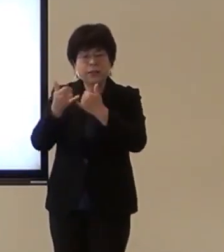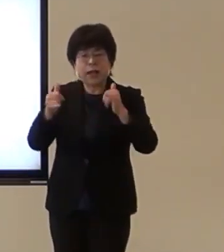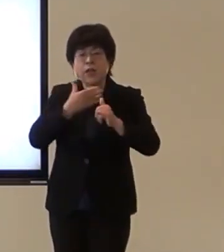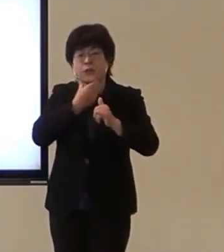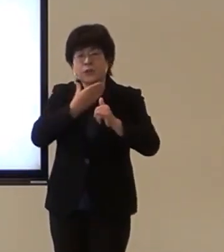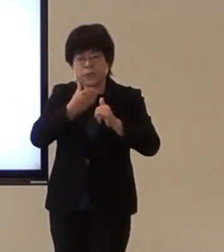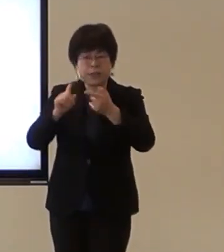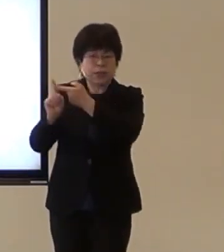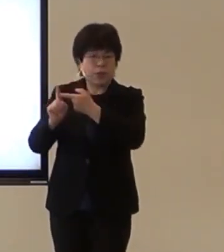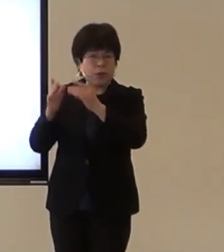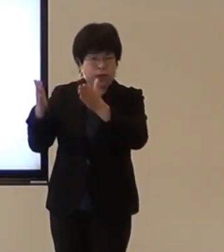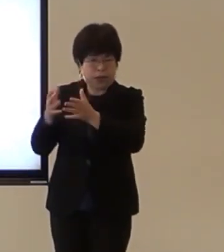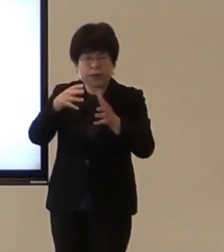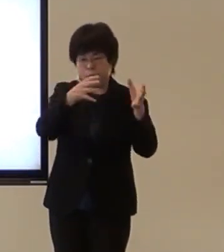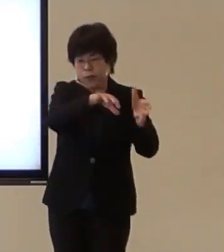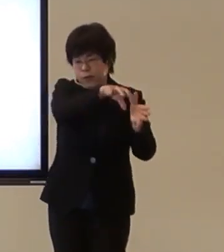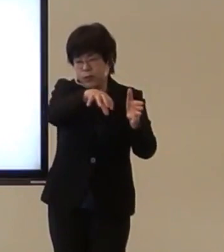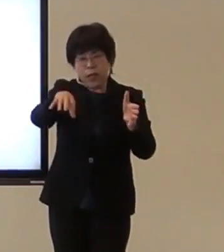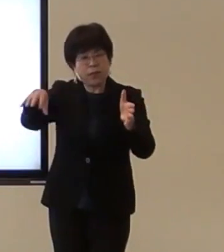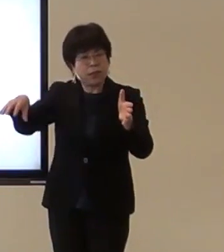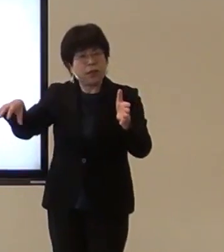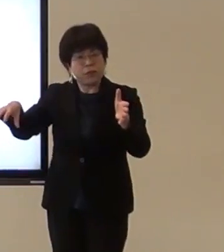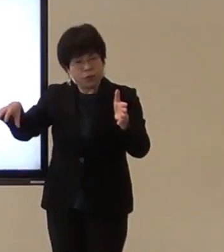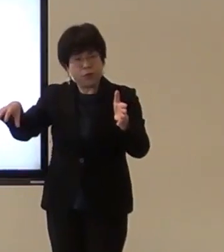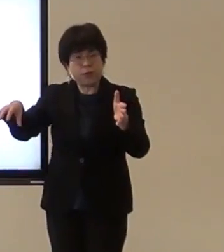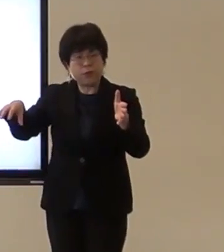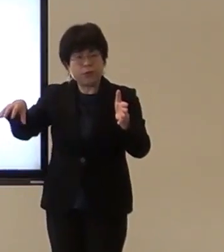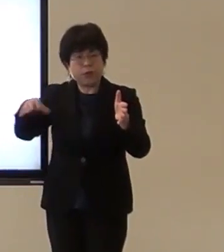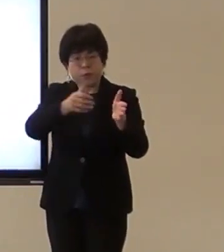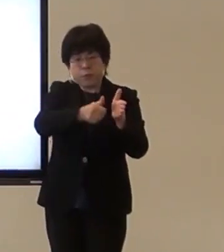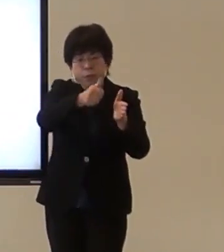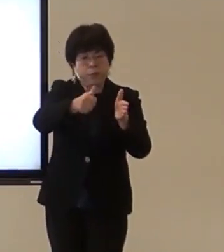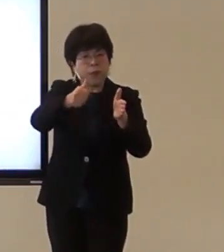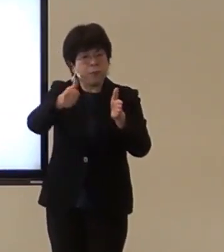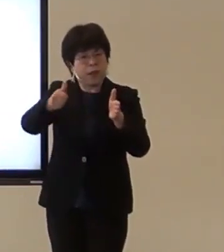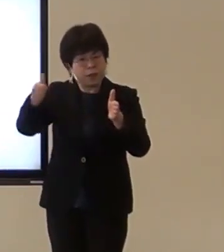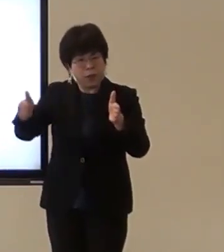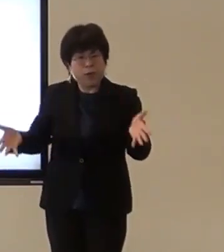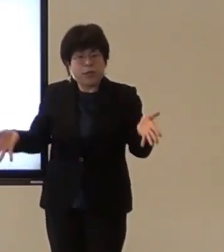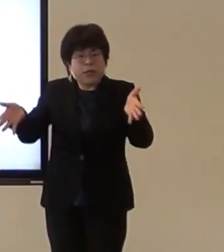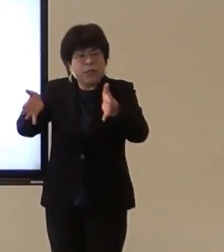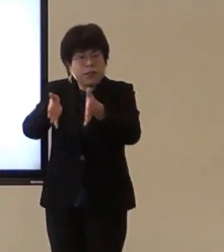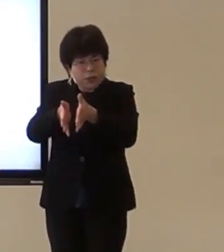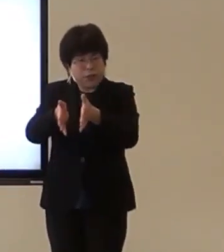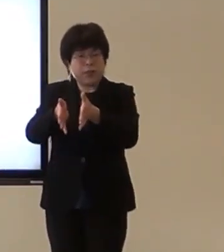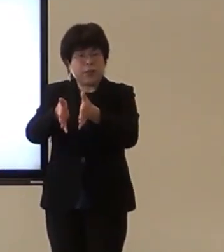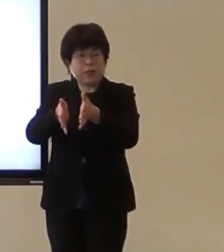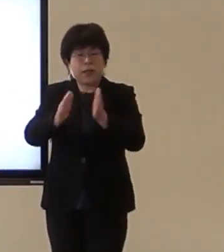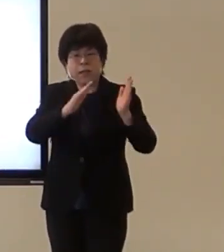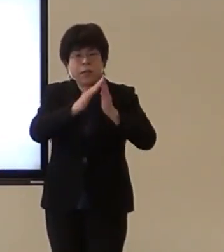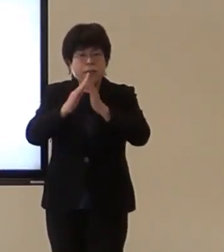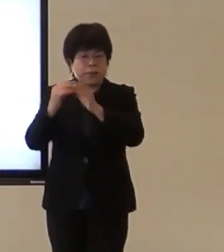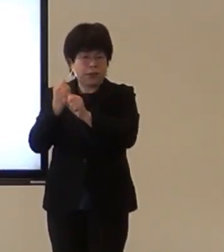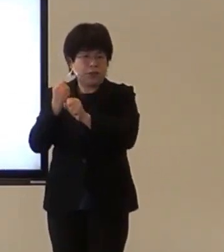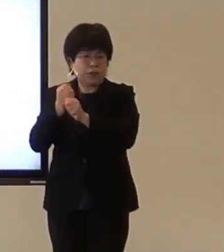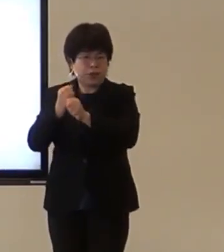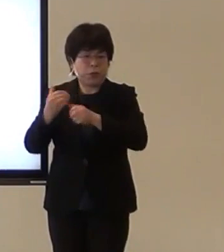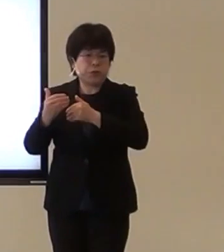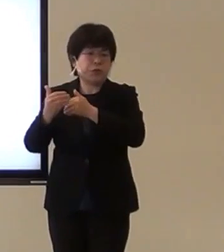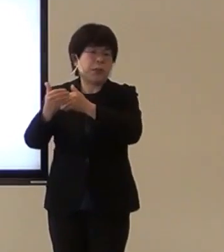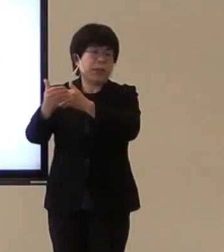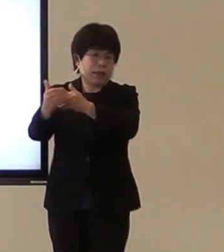会など、それぞれのさまざまな主体と今までも一緒になって、このまちづくりを進めてまいりましたけれ